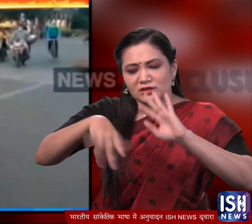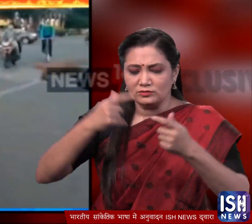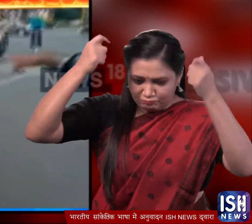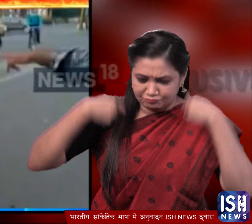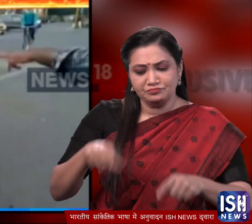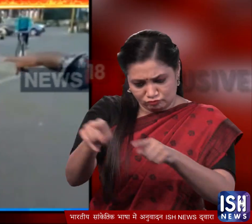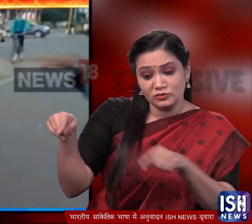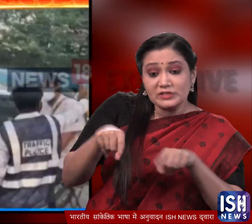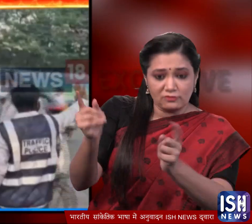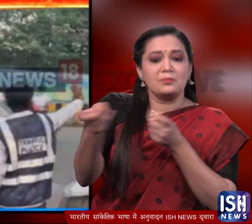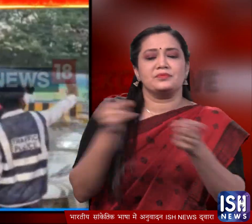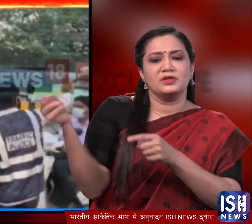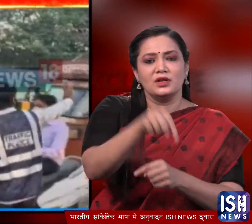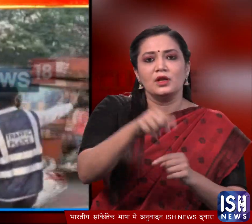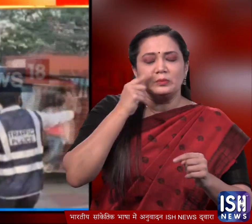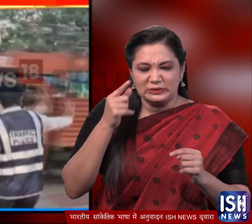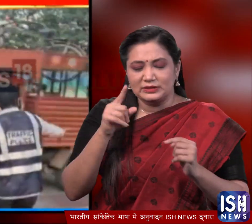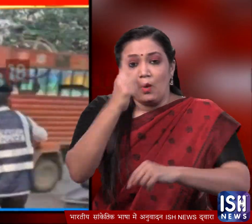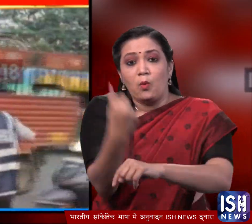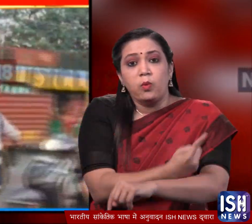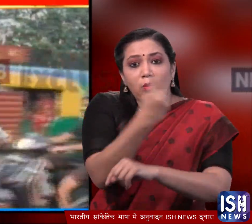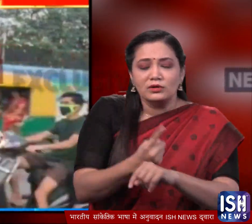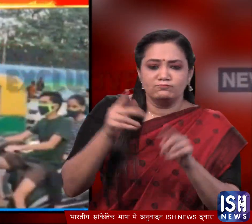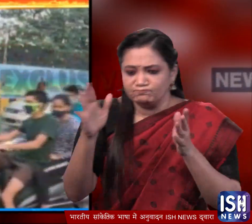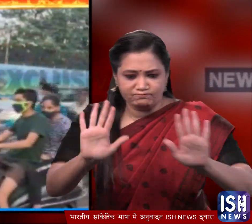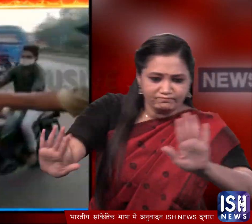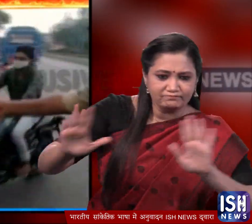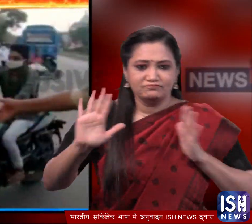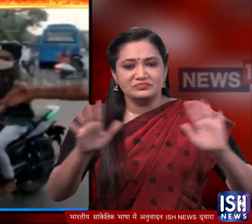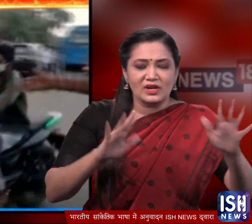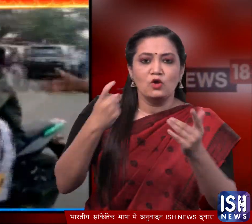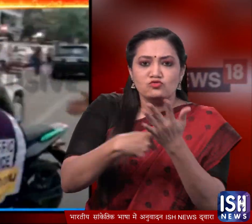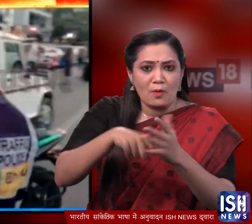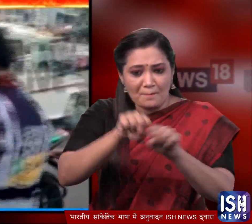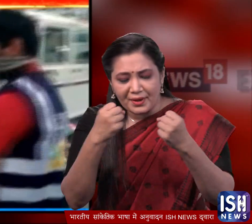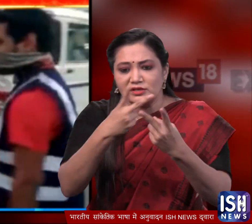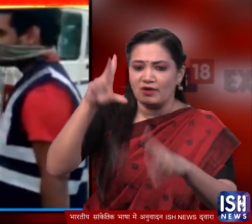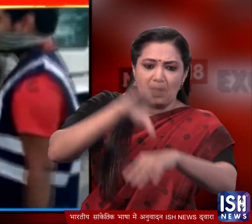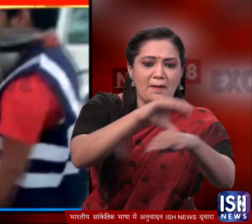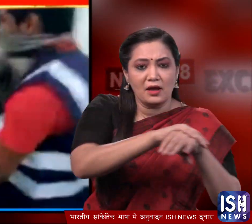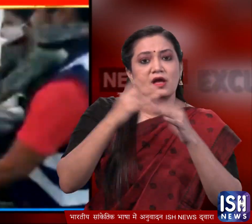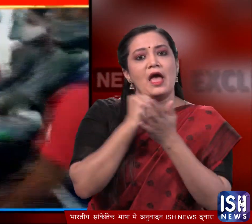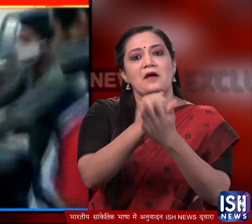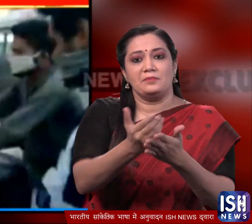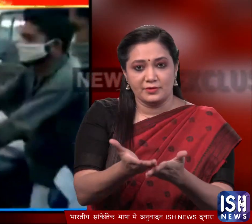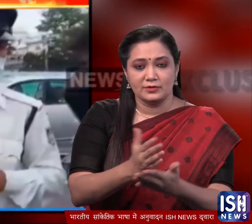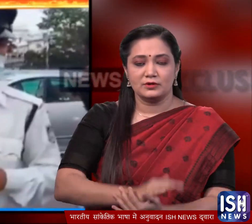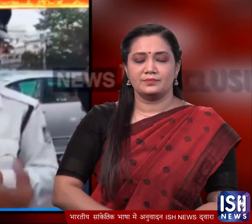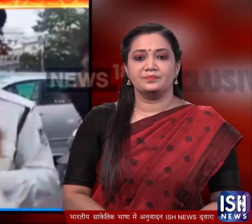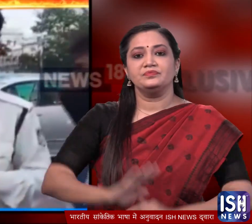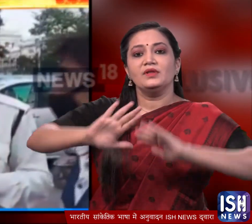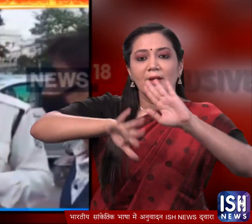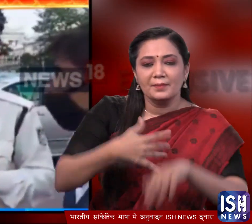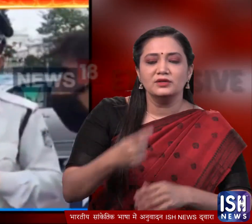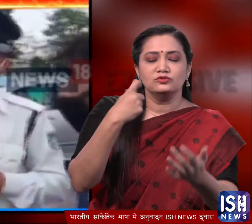और यह अनोखी सजा सुना दी। उस लड़के ने भी करीब 1 घंटे तक ट्रैफिक संभाला और नियम तोड़ने वाले दूसरे लोगों को भी पकड़ने में मदद की।